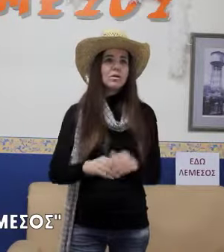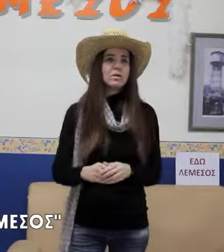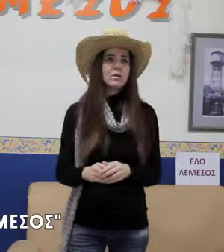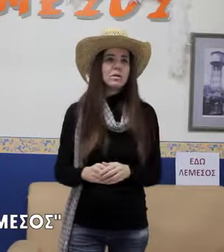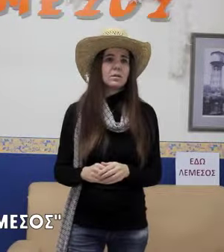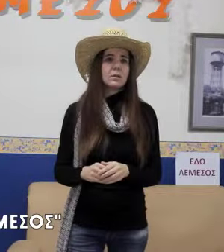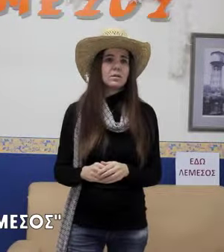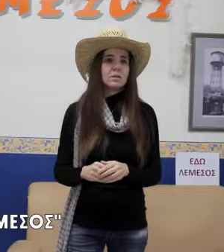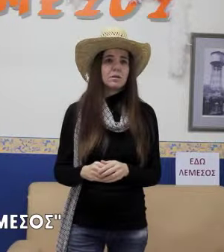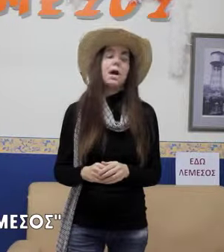της Ελληνικής Τράπεζας.